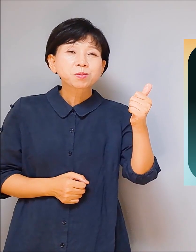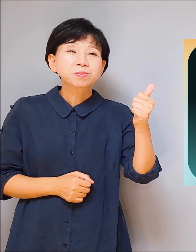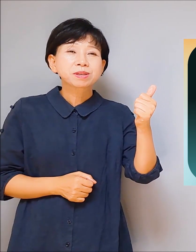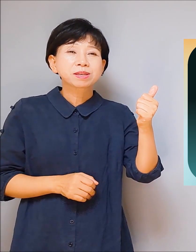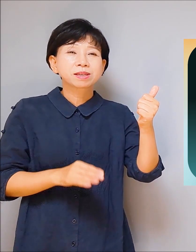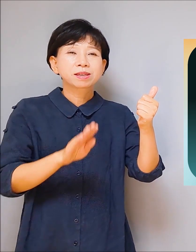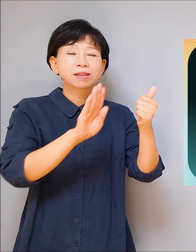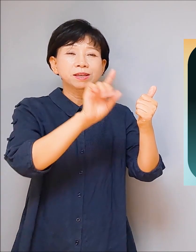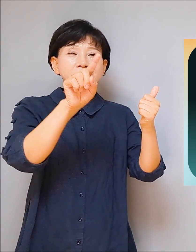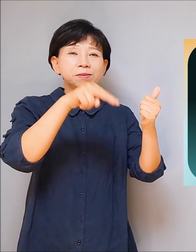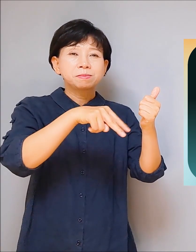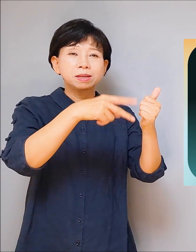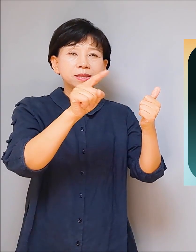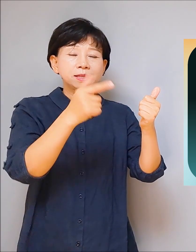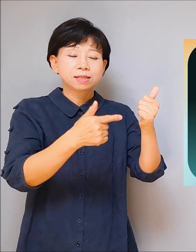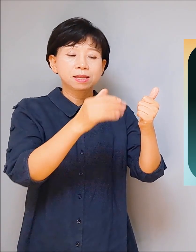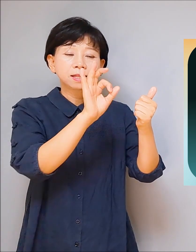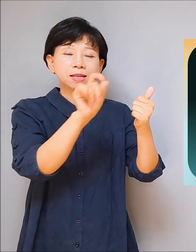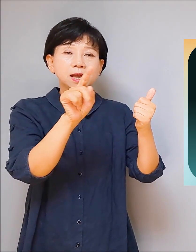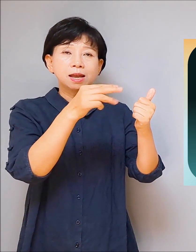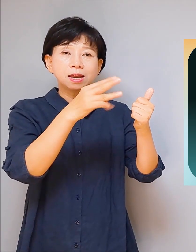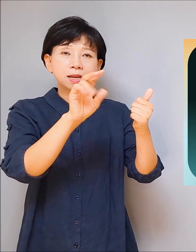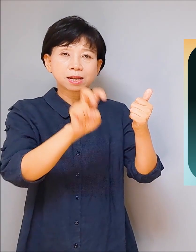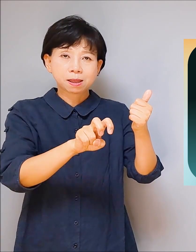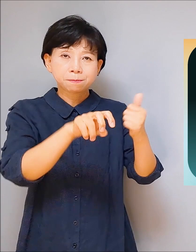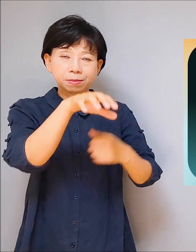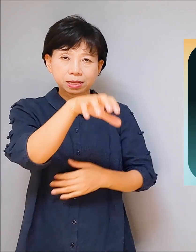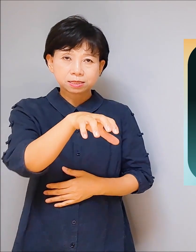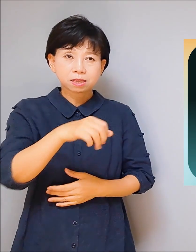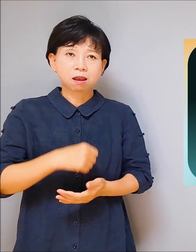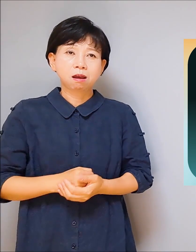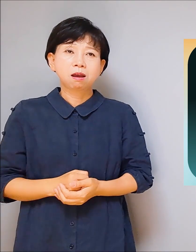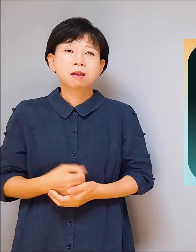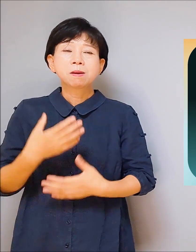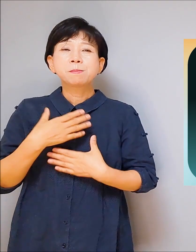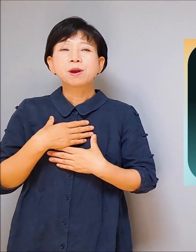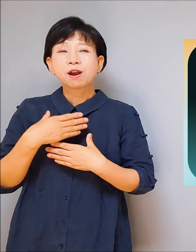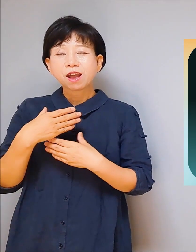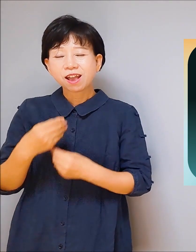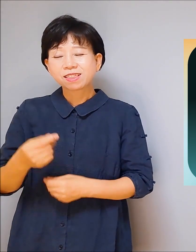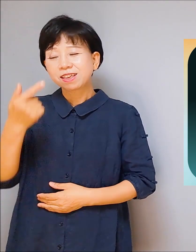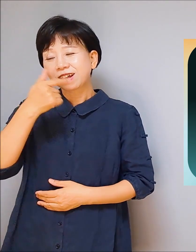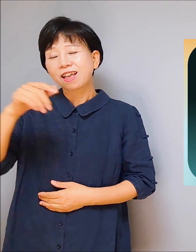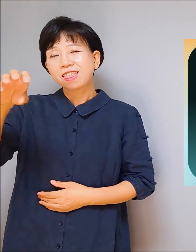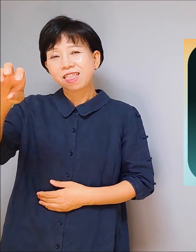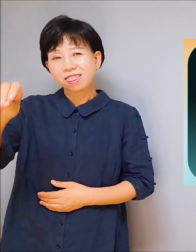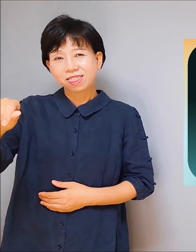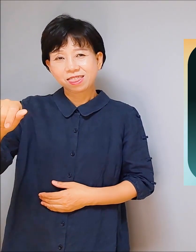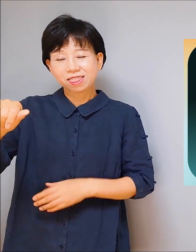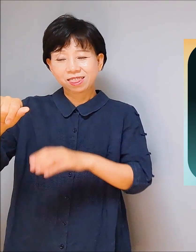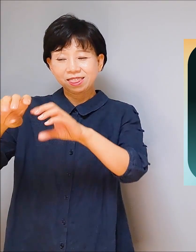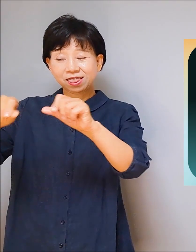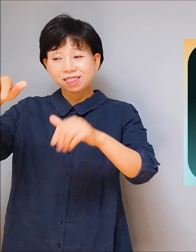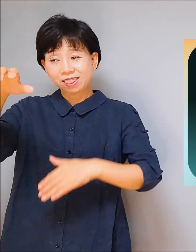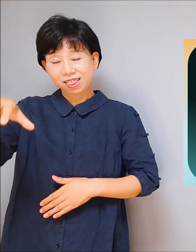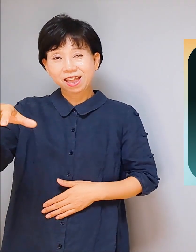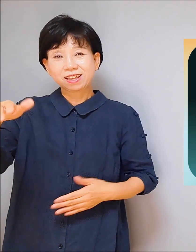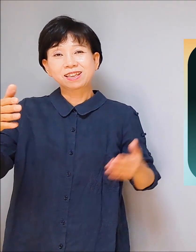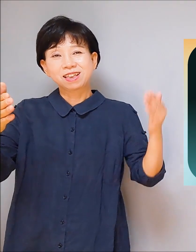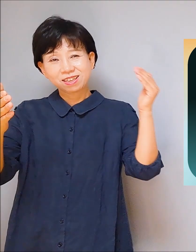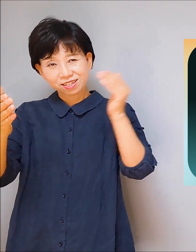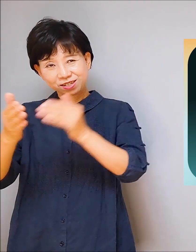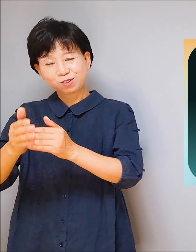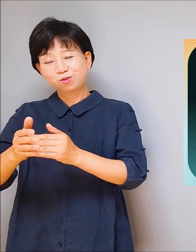삼촌 라반의 집에서부터 평안히 가나안 땅 세겜 성읍에 이르러 그 성읍 앞에 장막을 치고,